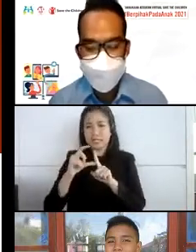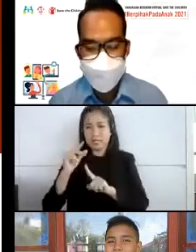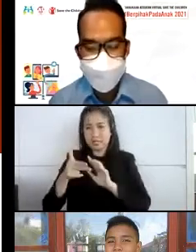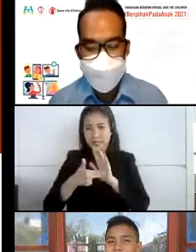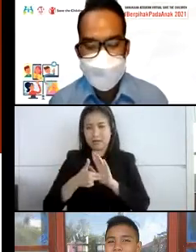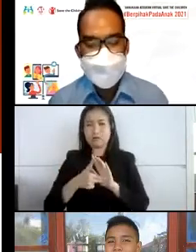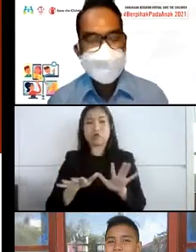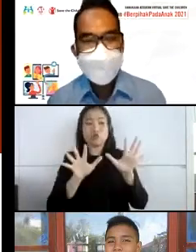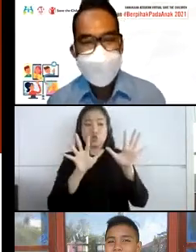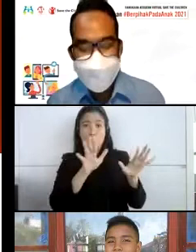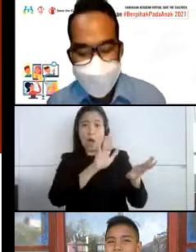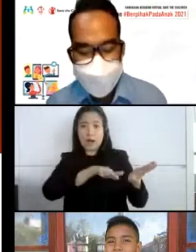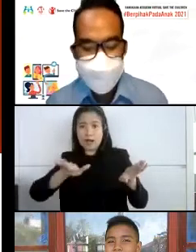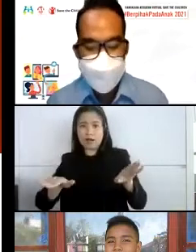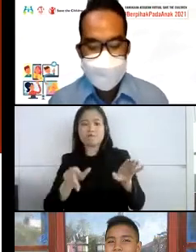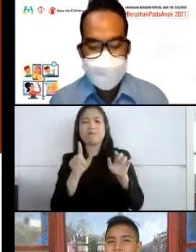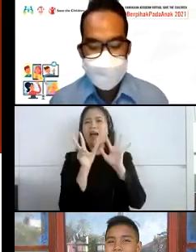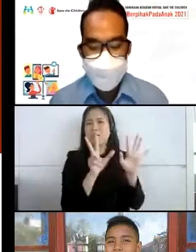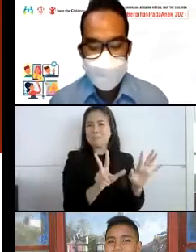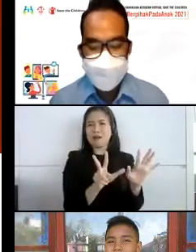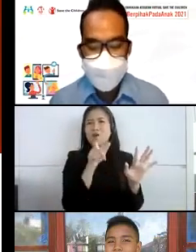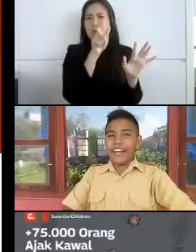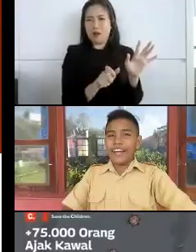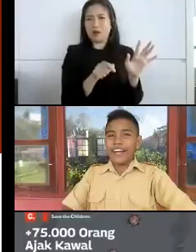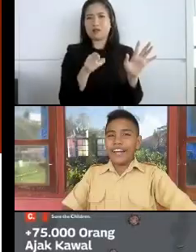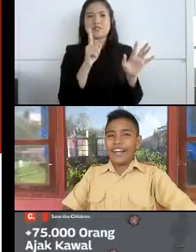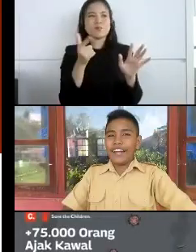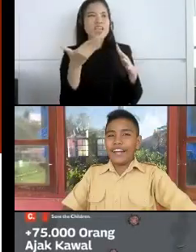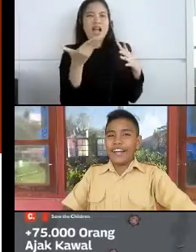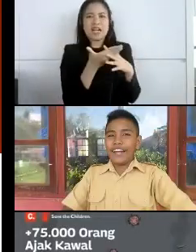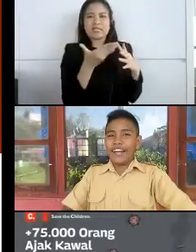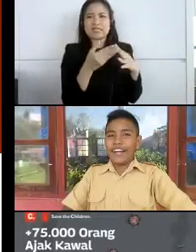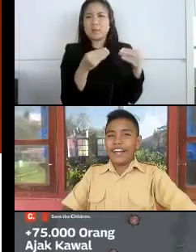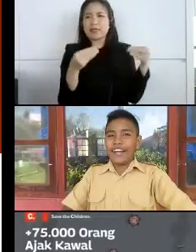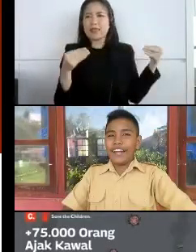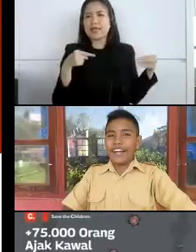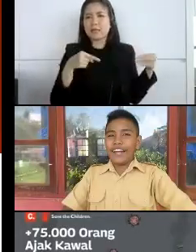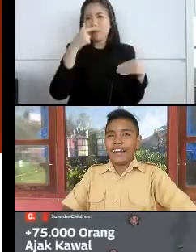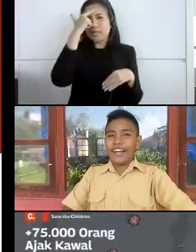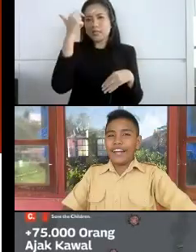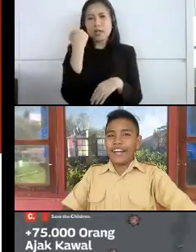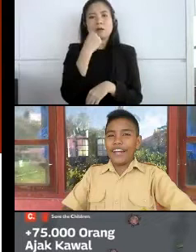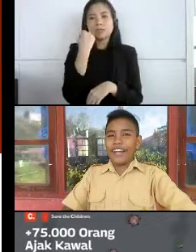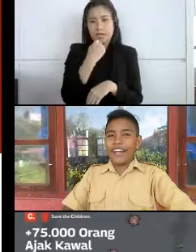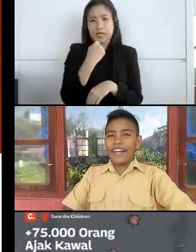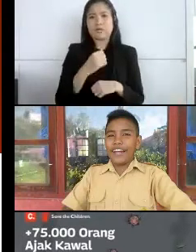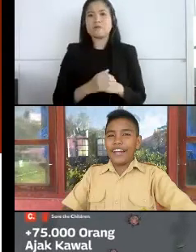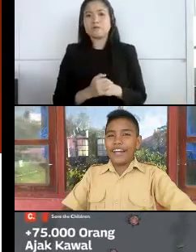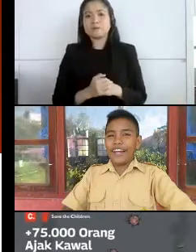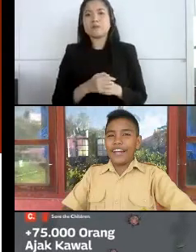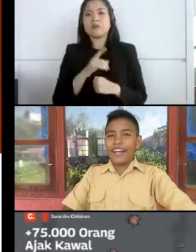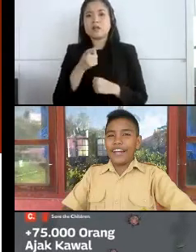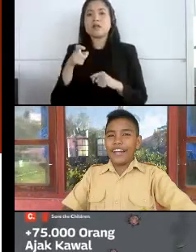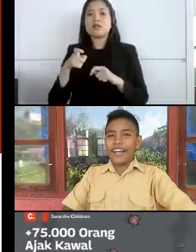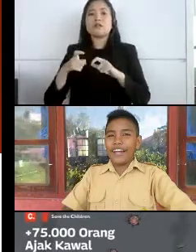mengatakan bahwa mereka tidak dapat mengakses bahan pelajaran yang memadai. Penilaian kebutuhan cepat-cepat yang dilakukan Save the